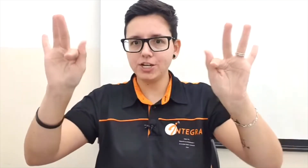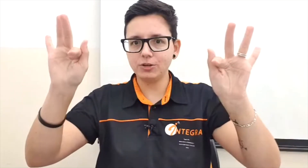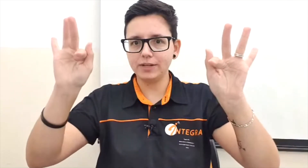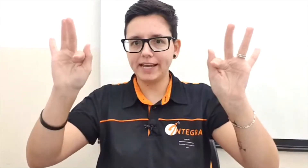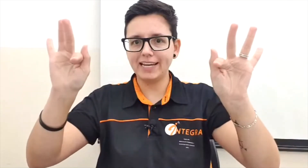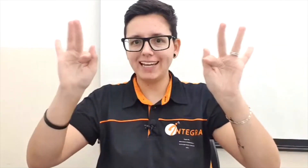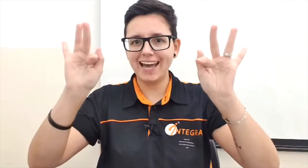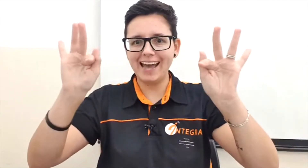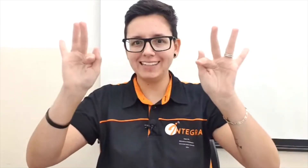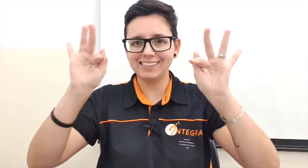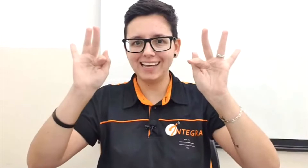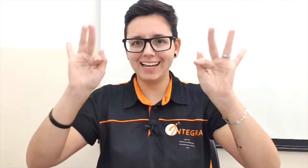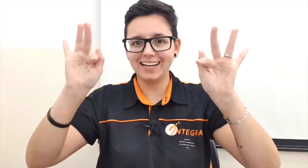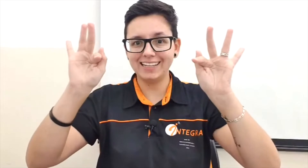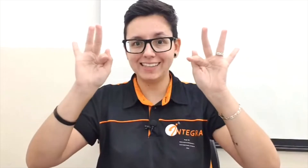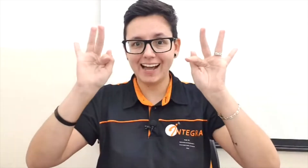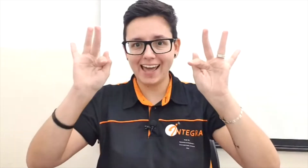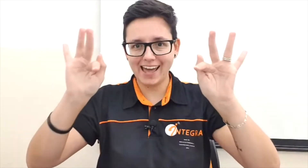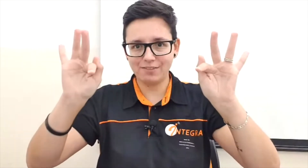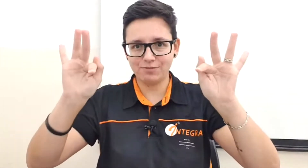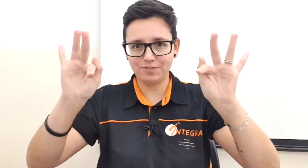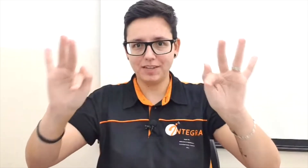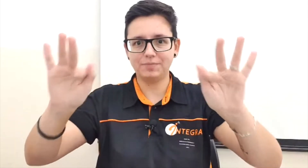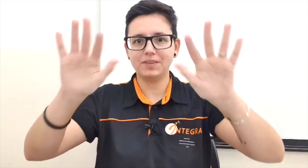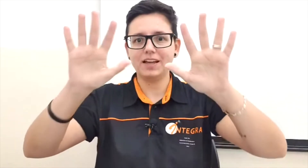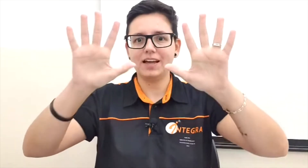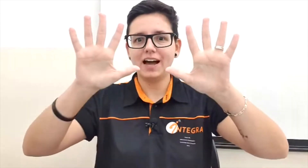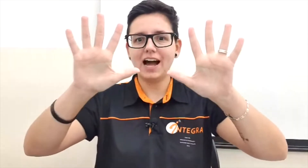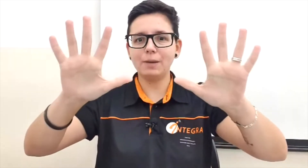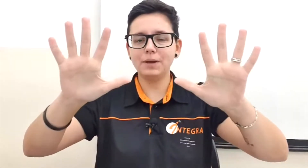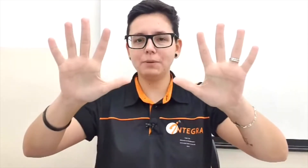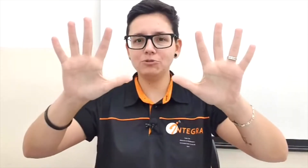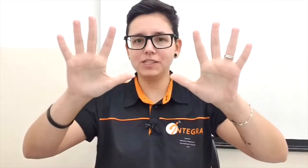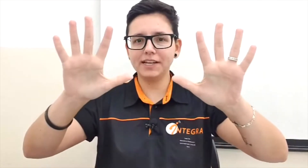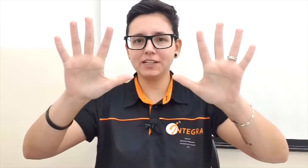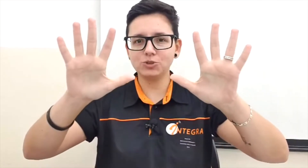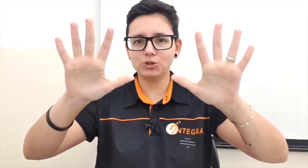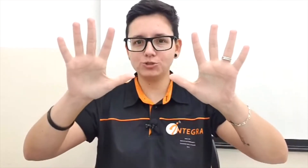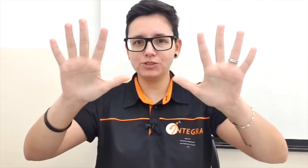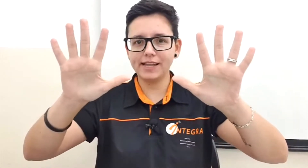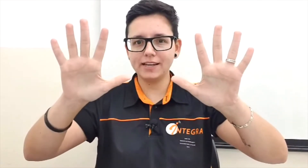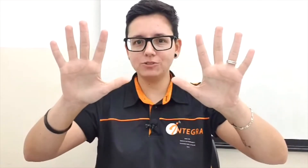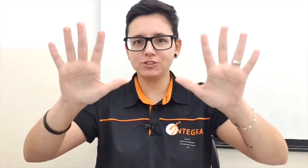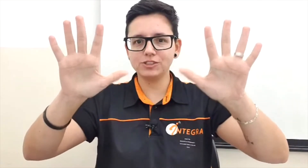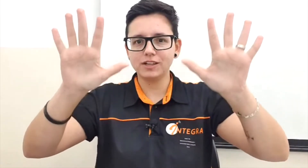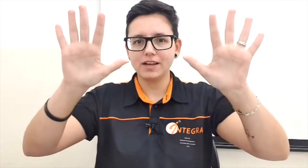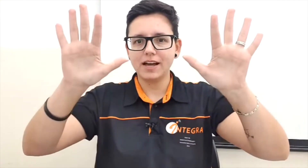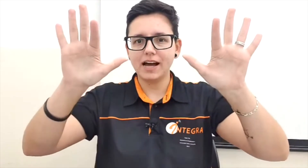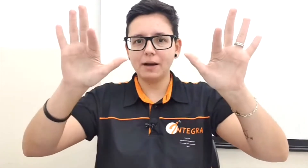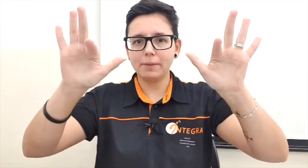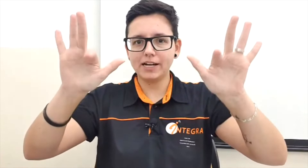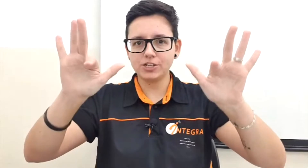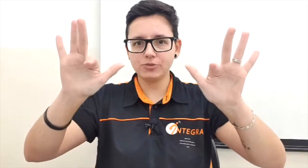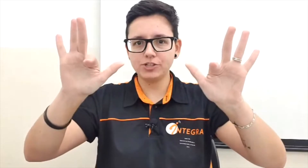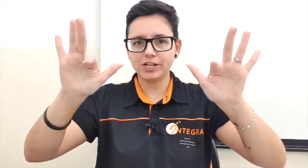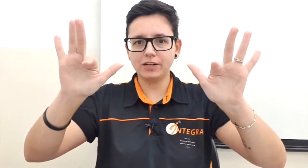pertinho dele, essa é a letra F. Abre a mãozinha, todos os dedos, abaixa o